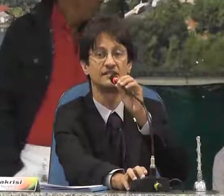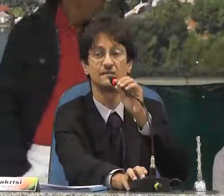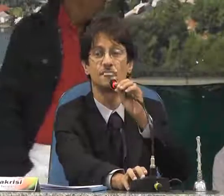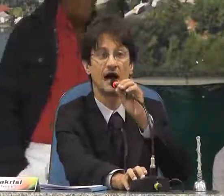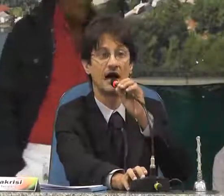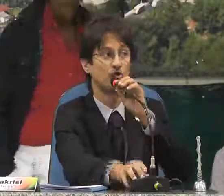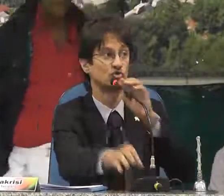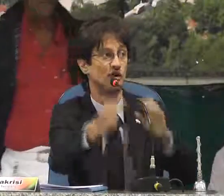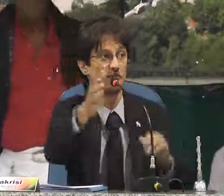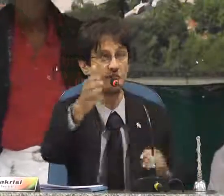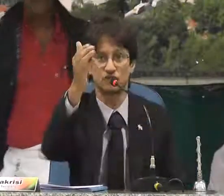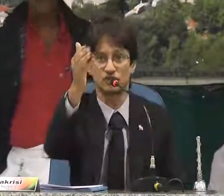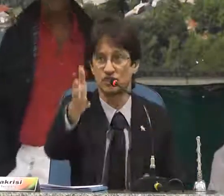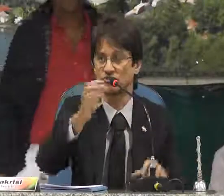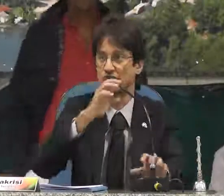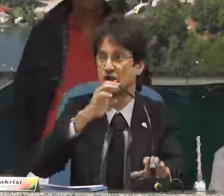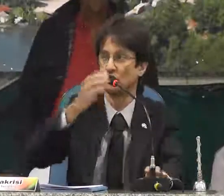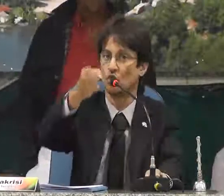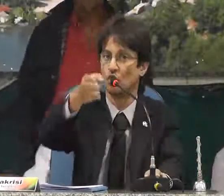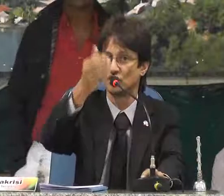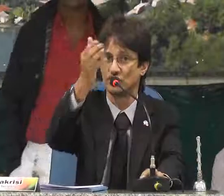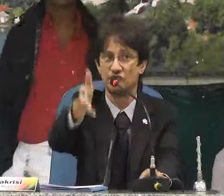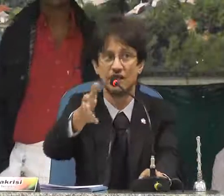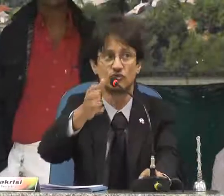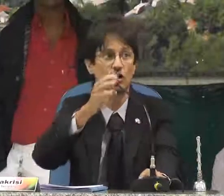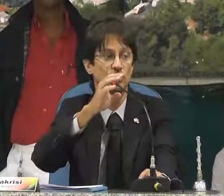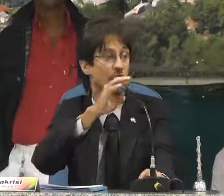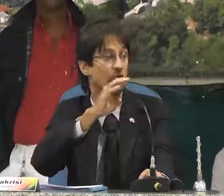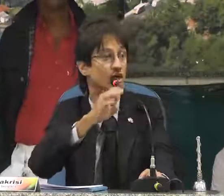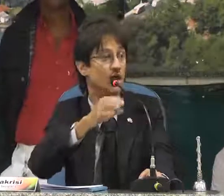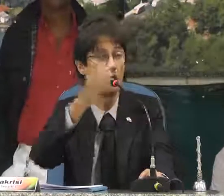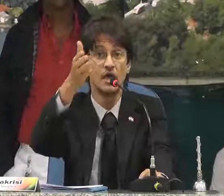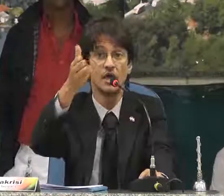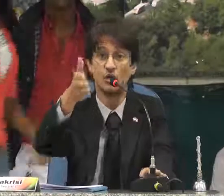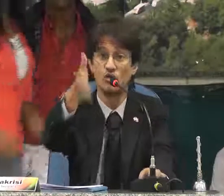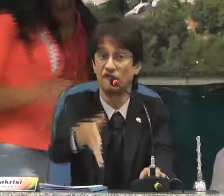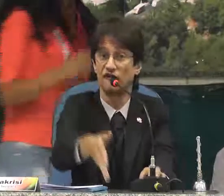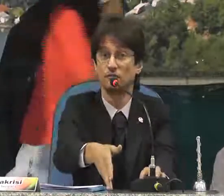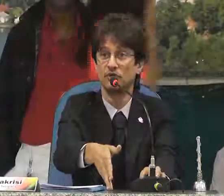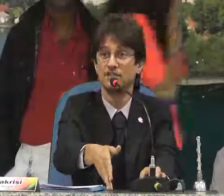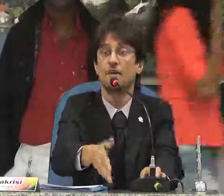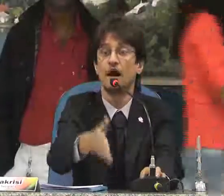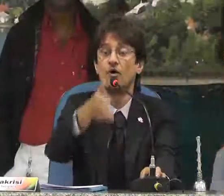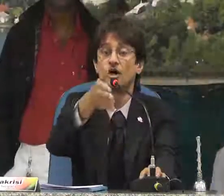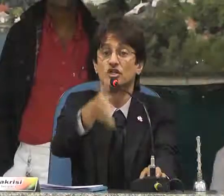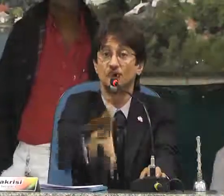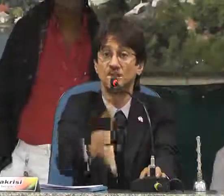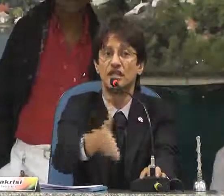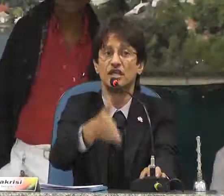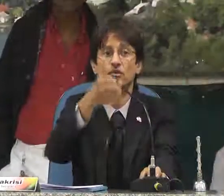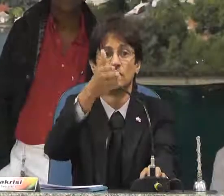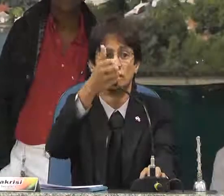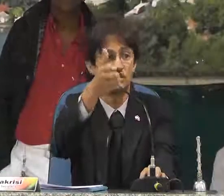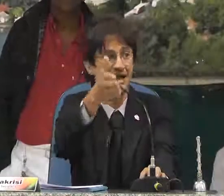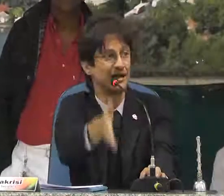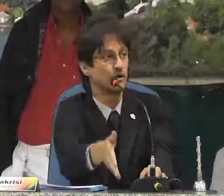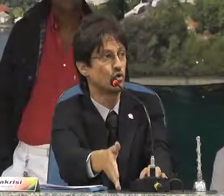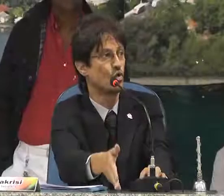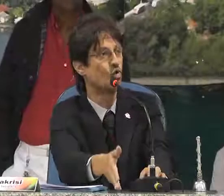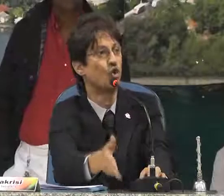parabéns aos movimentos que estão se reunindo. Hoje teve mais uma ótima reunião. E o governo municipal já aderiu,